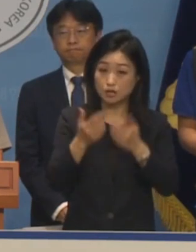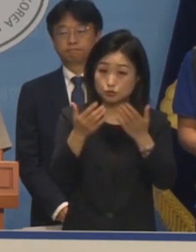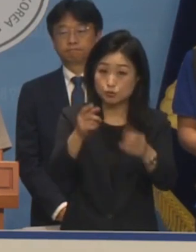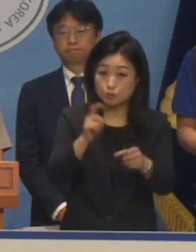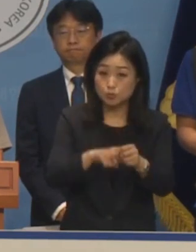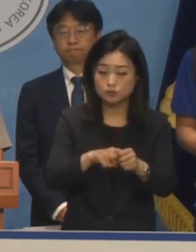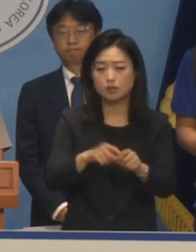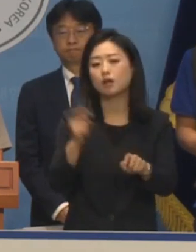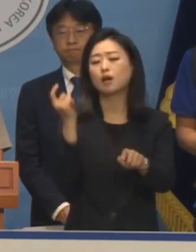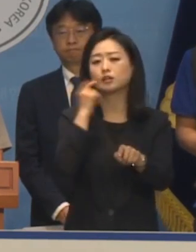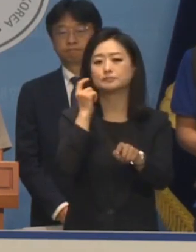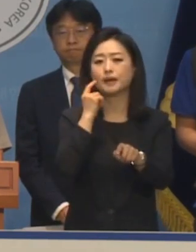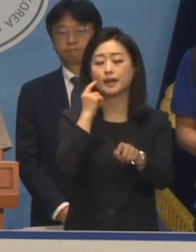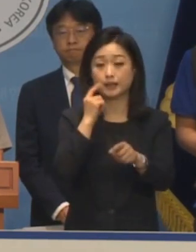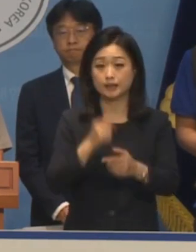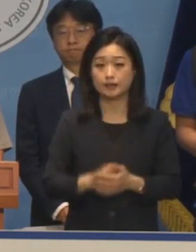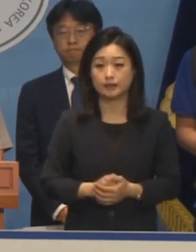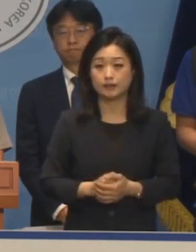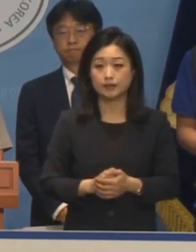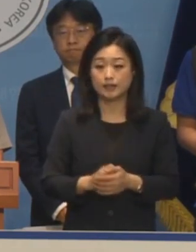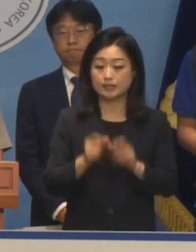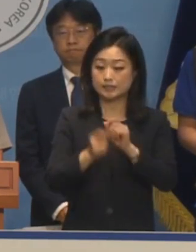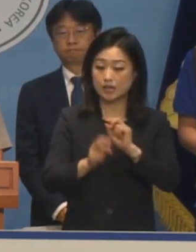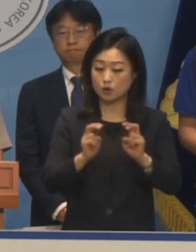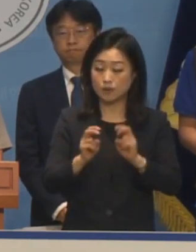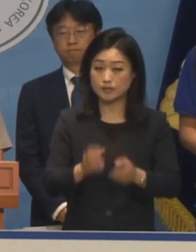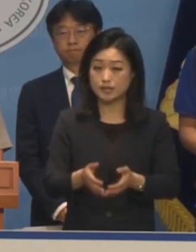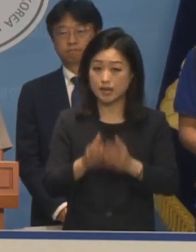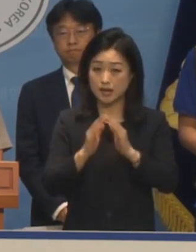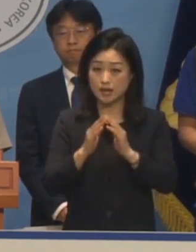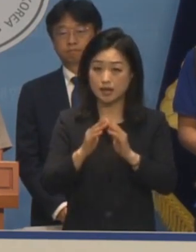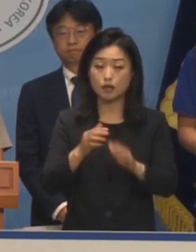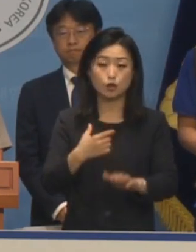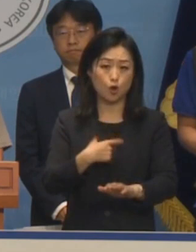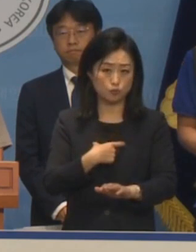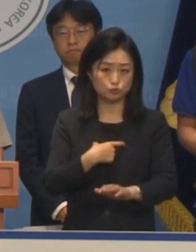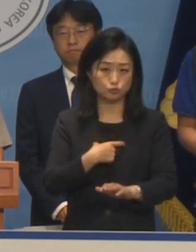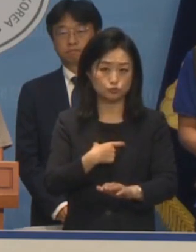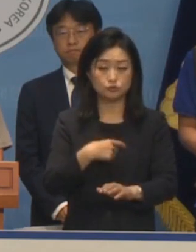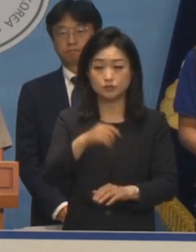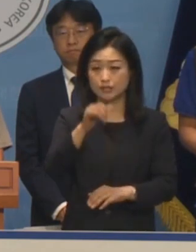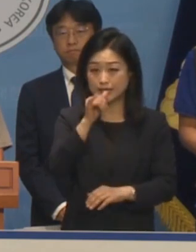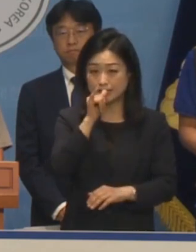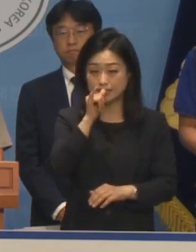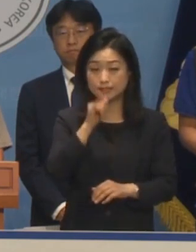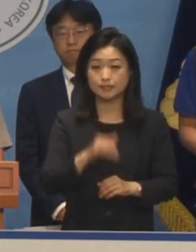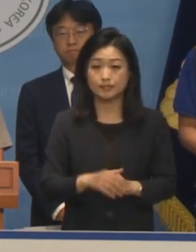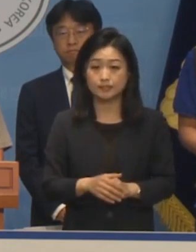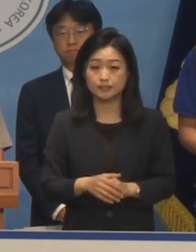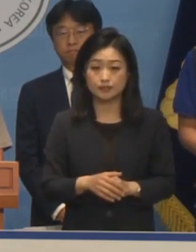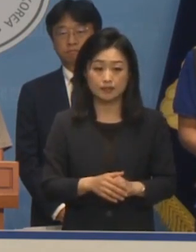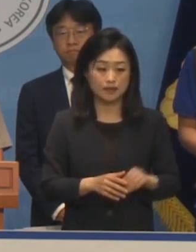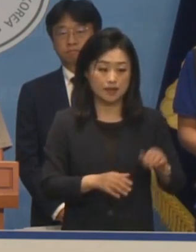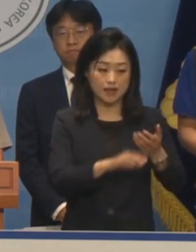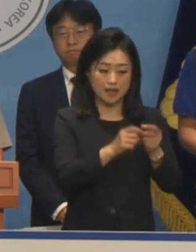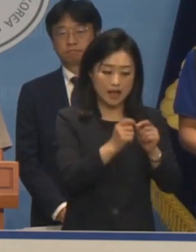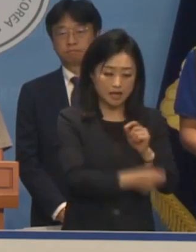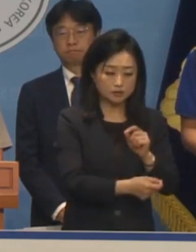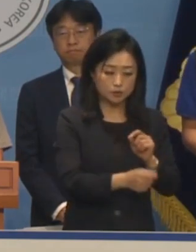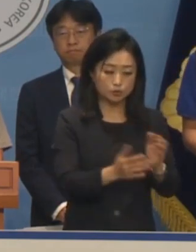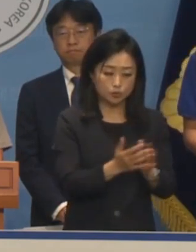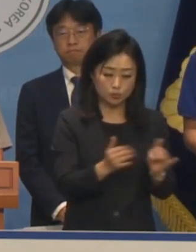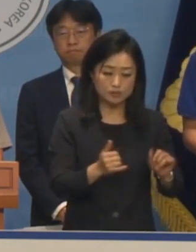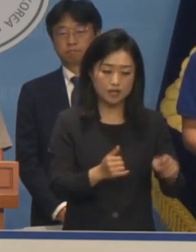아닙니다 자회사 전환을 거부하고 법원의 2차 판결을 기다리는 100여명 하초 노동자가이를